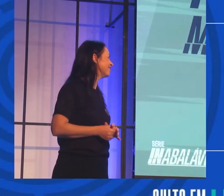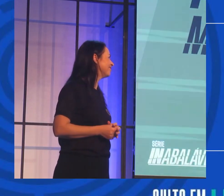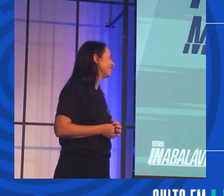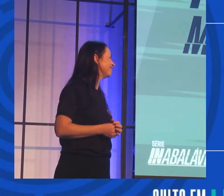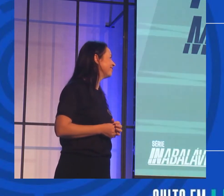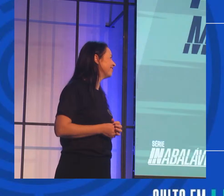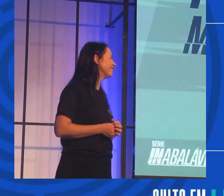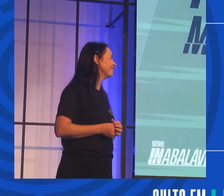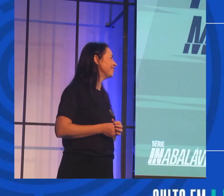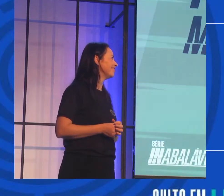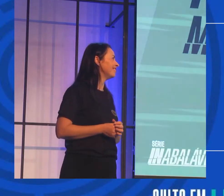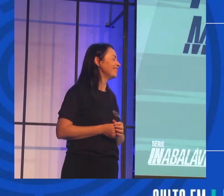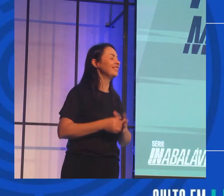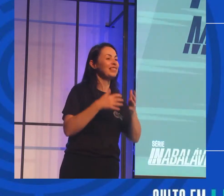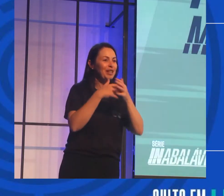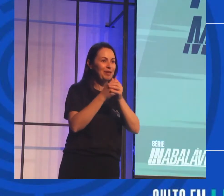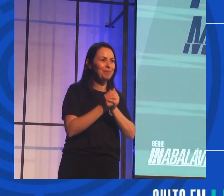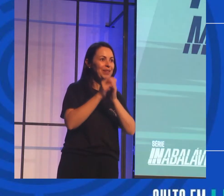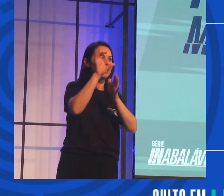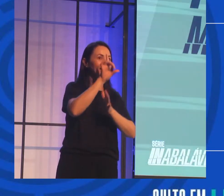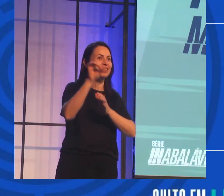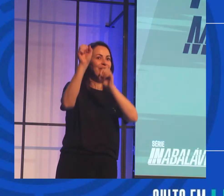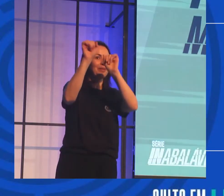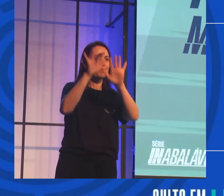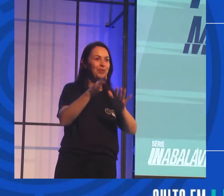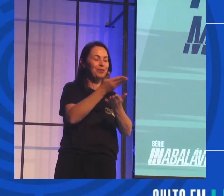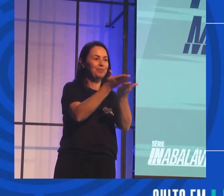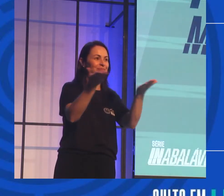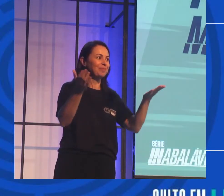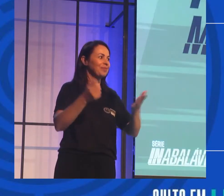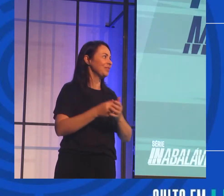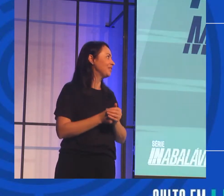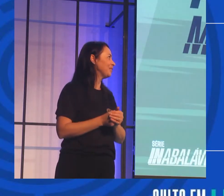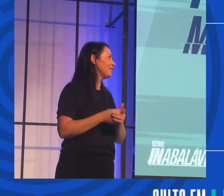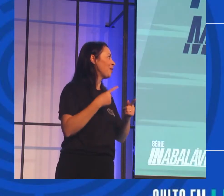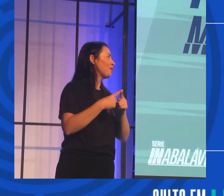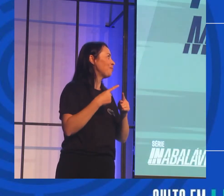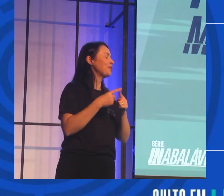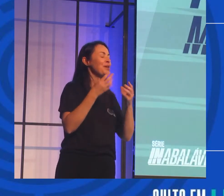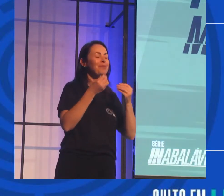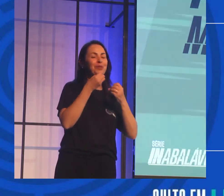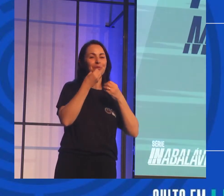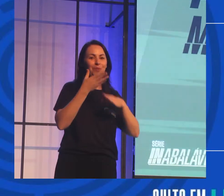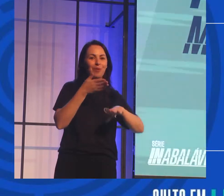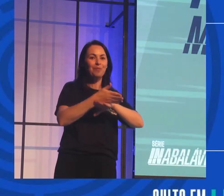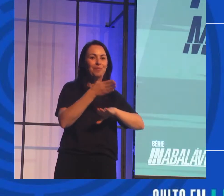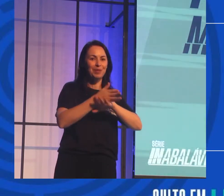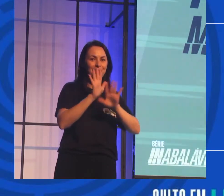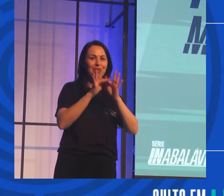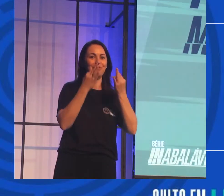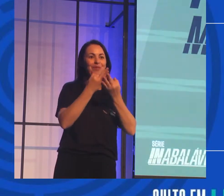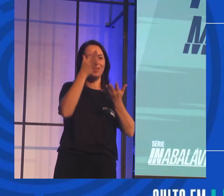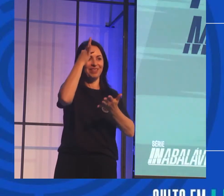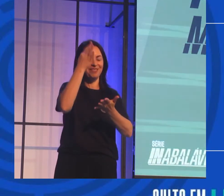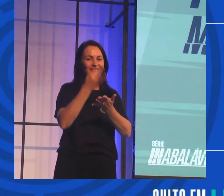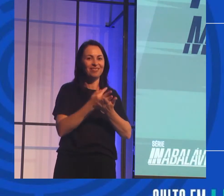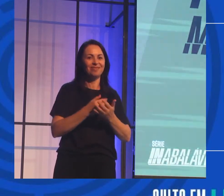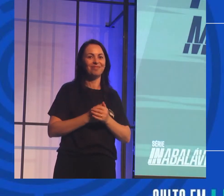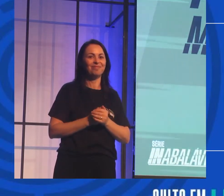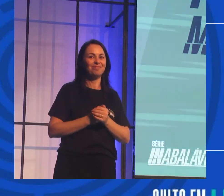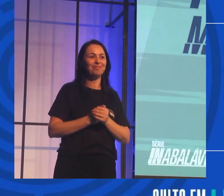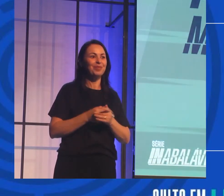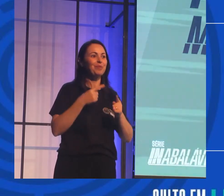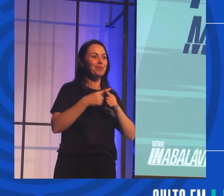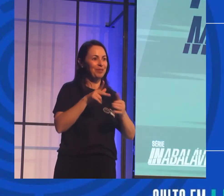Amém, queridos. Que Deus abençoe vocês. E é muito bom fazer parte da nossa família da fé. E